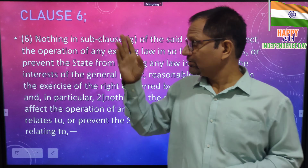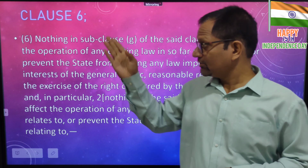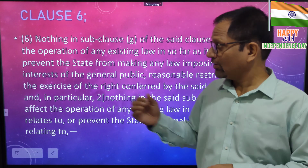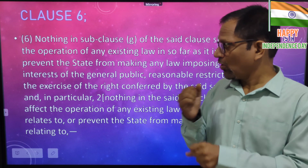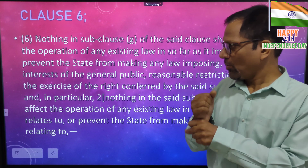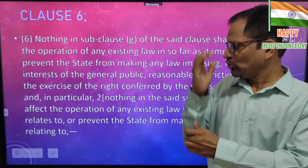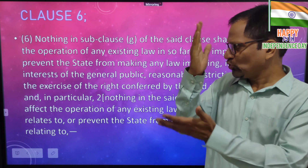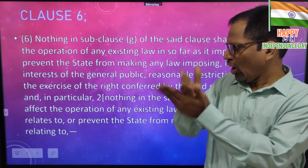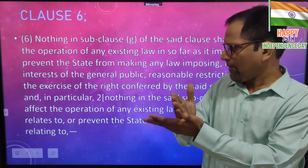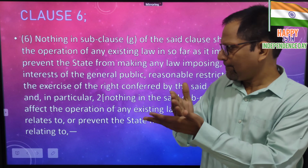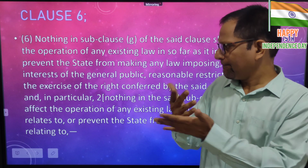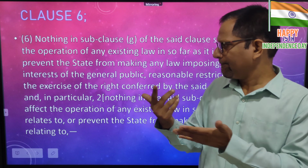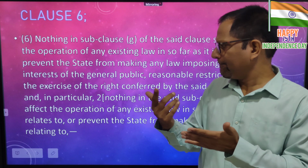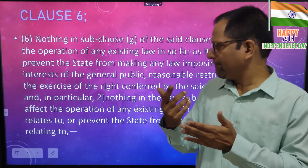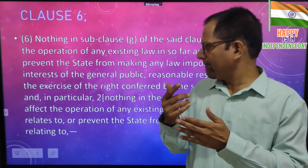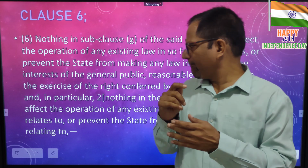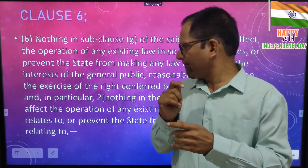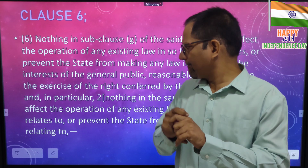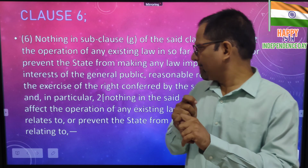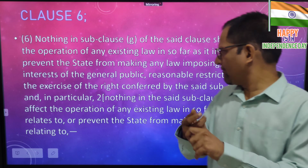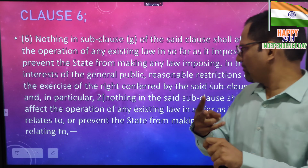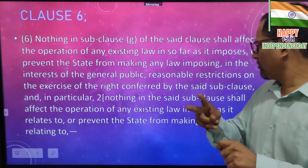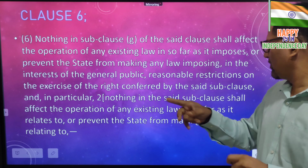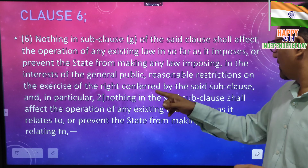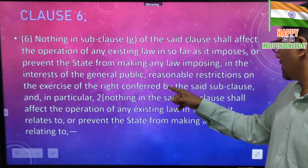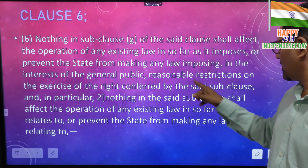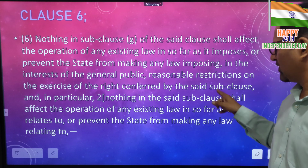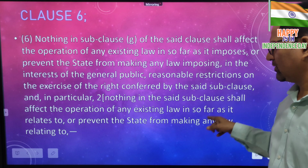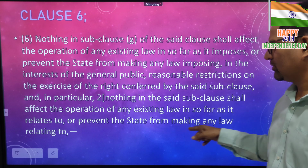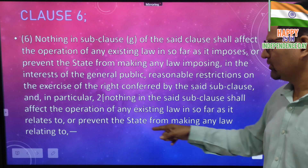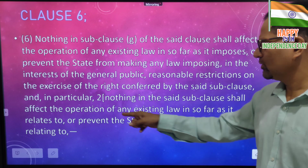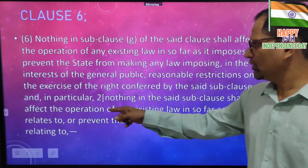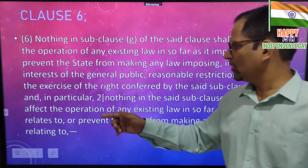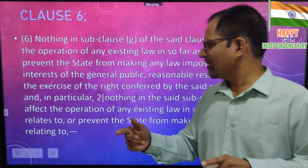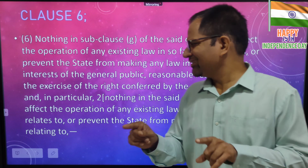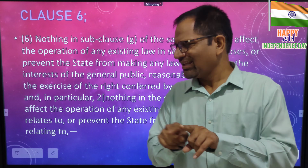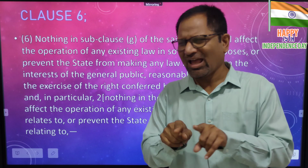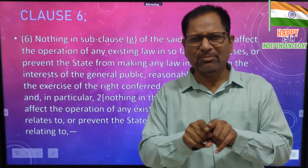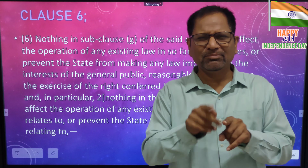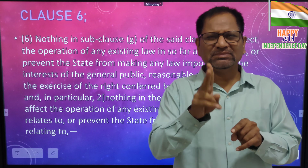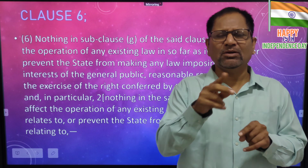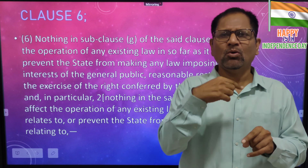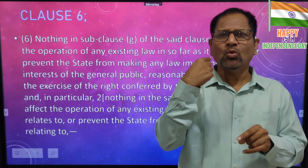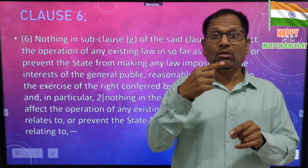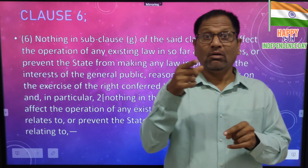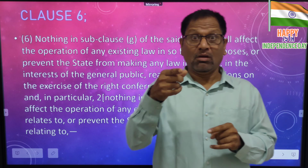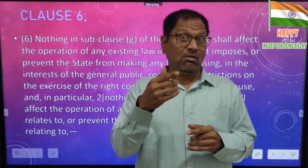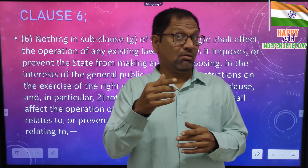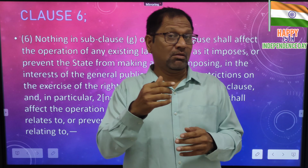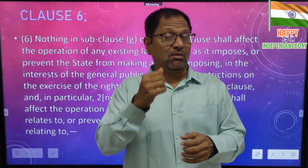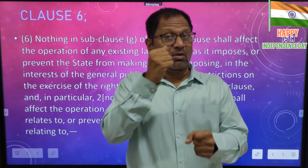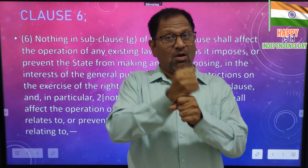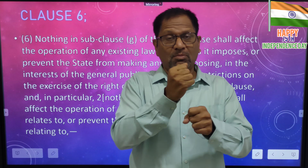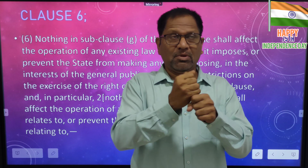है और यही बात हमको समझनी होगी। इसी तरह से ये